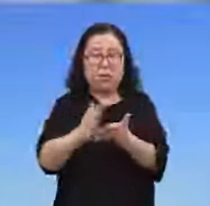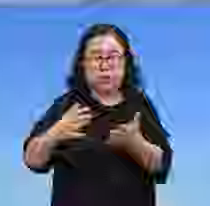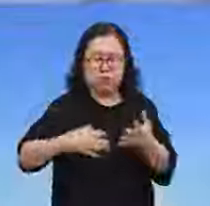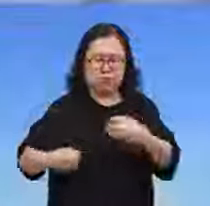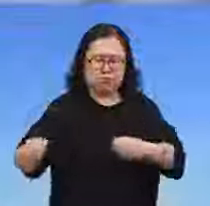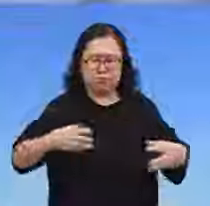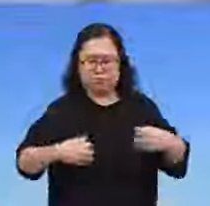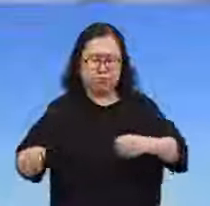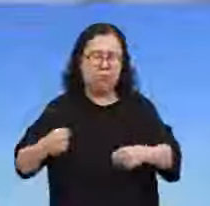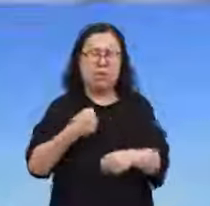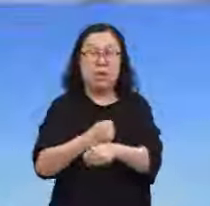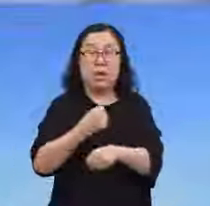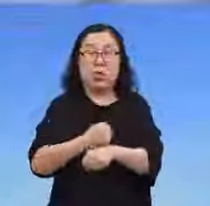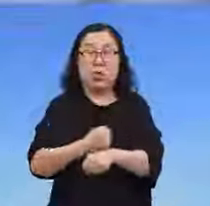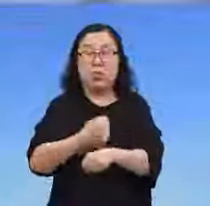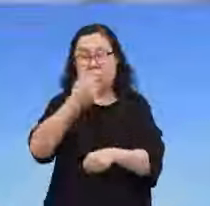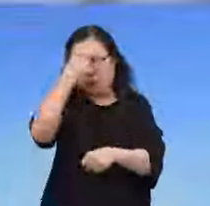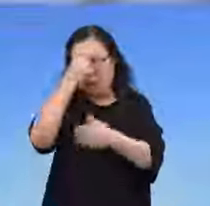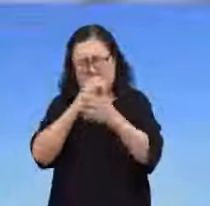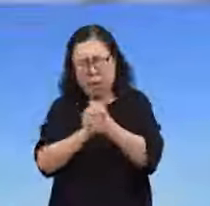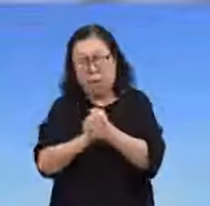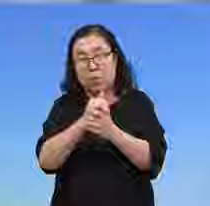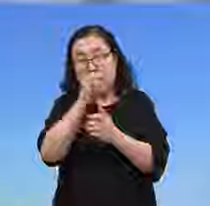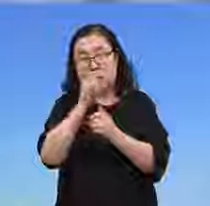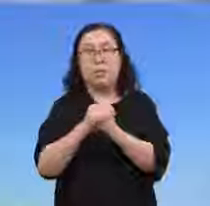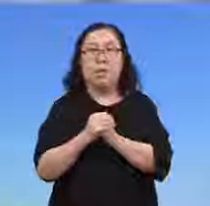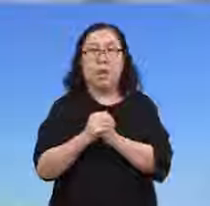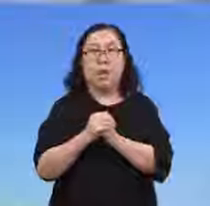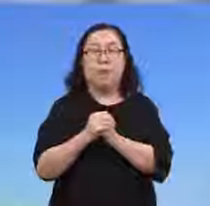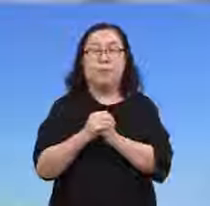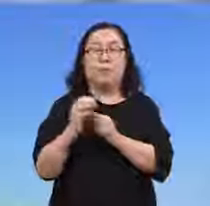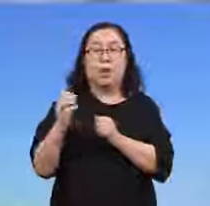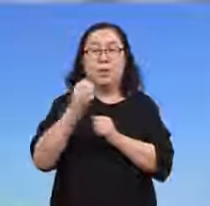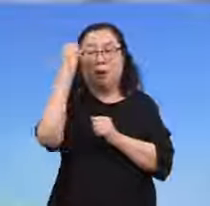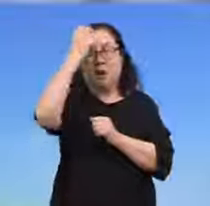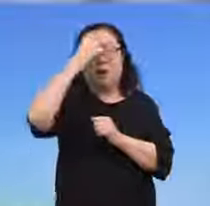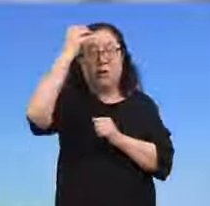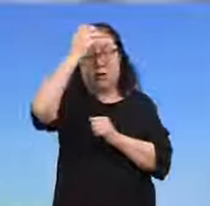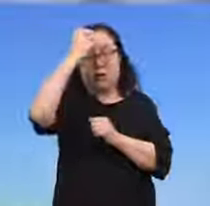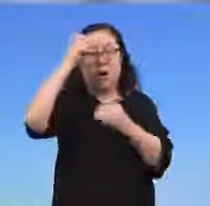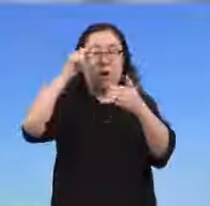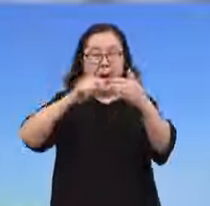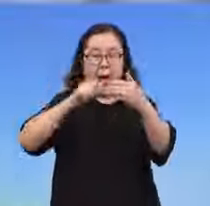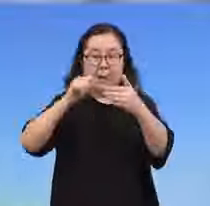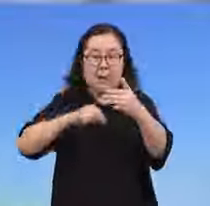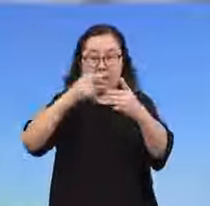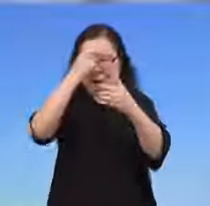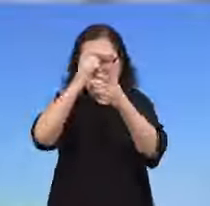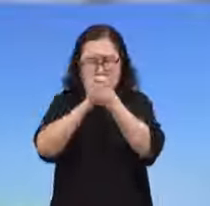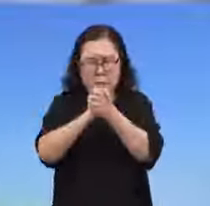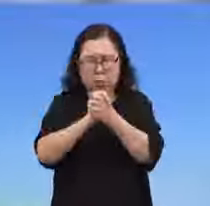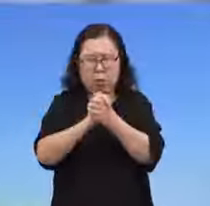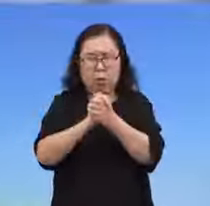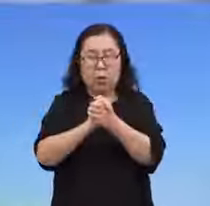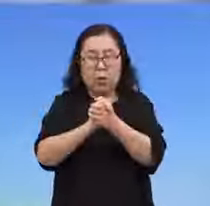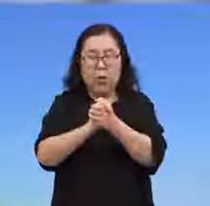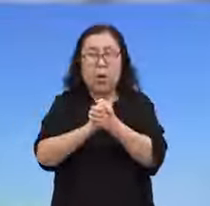그리고 또 기도한다 그러고. 여러분 우리가 성령 안에서 기도하지 않는다는 증거가 여기 있는 거